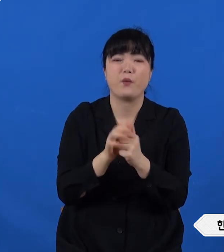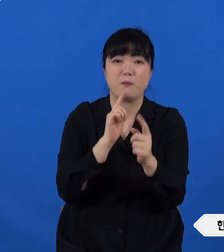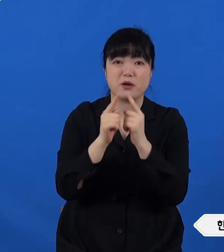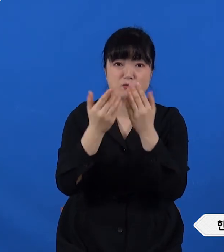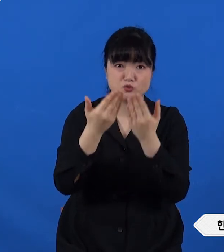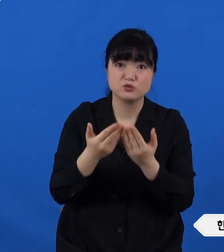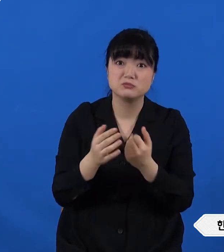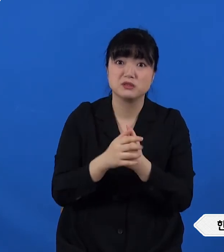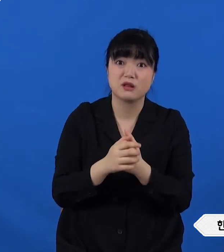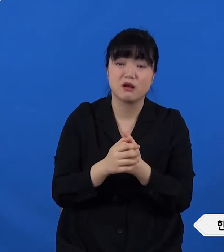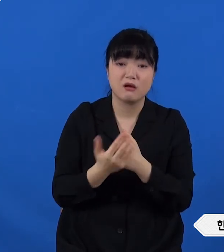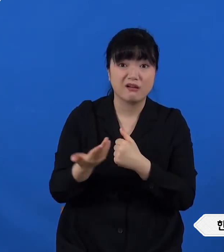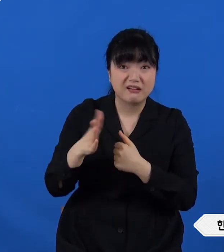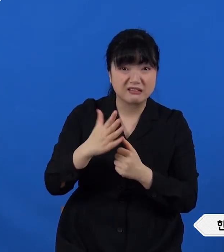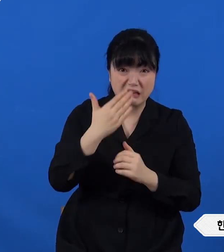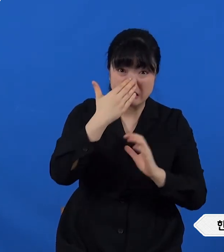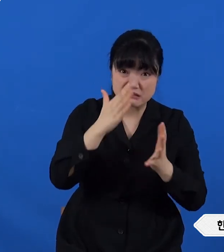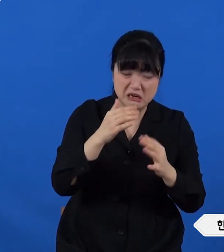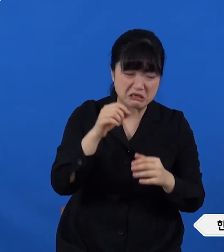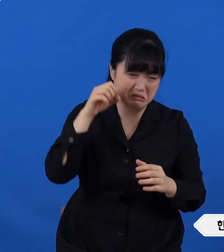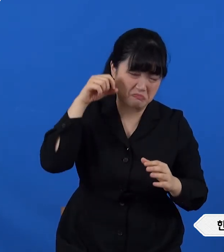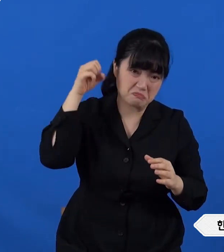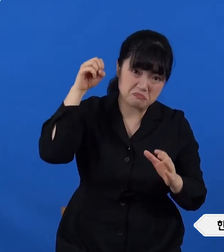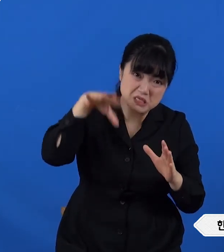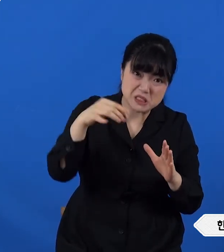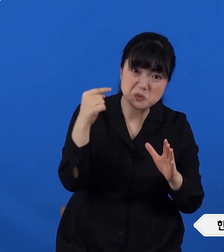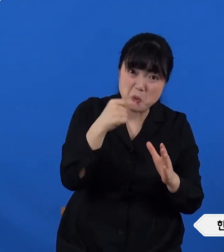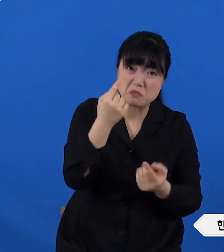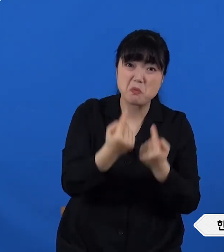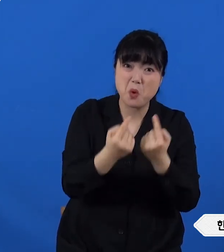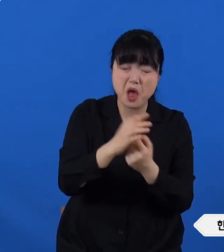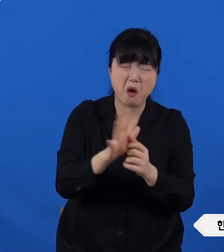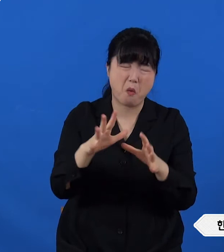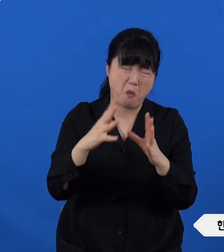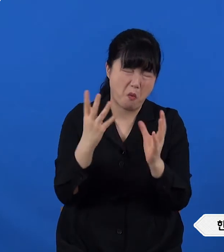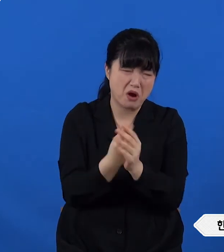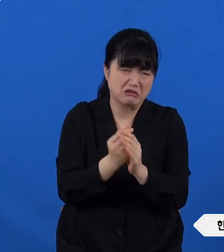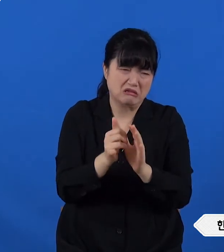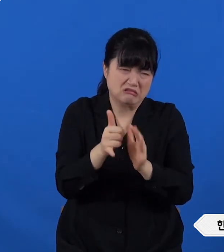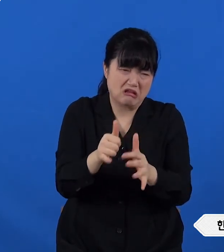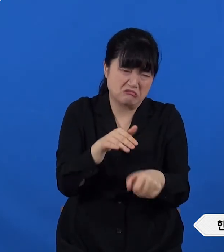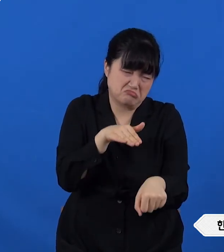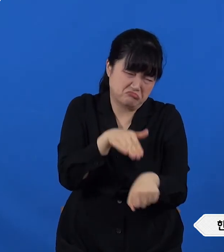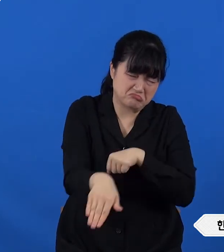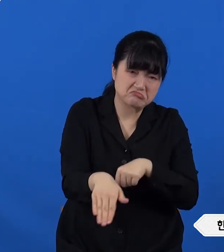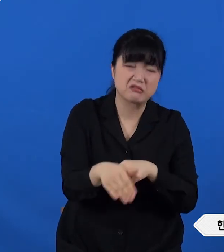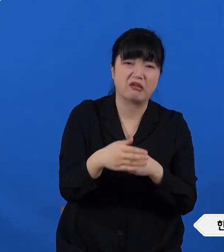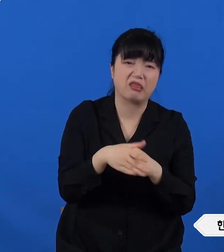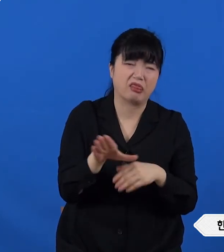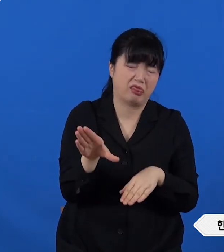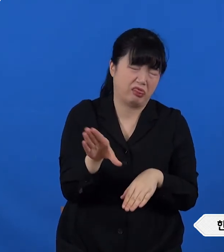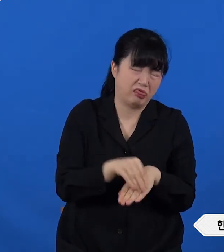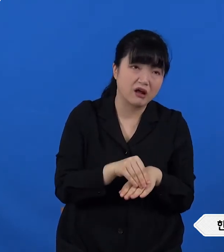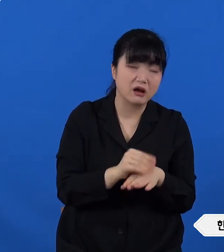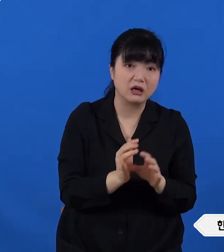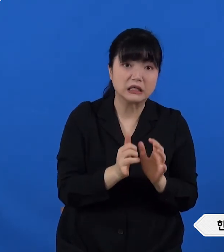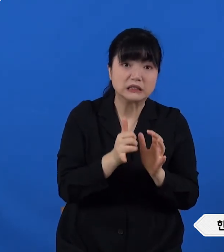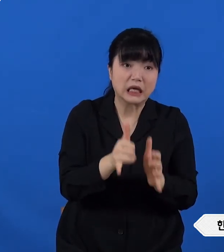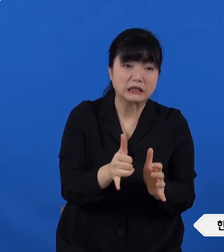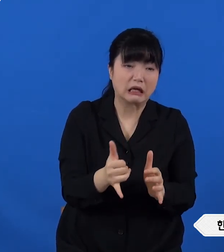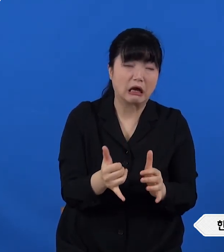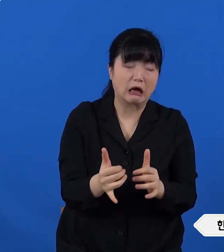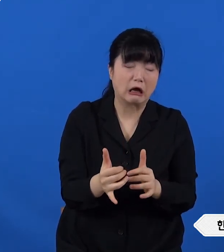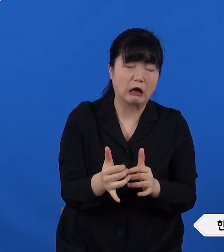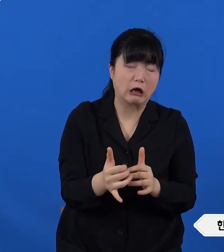이스라엘 백성들은 빛이 되고 소금이 되기는커녕 그냥 완전히 세상과 동화되어 버리고 세상에 오히려 삼킴을